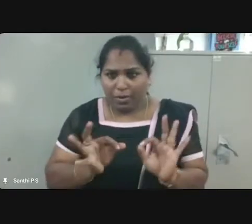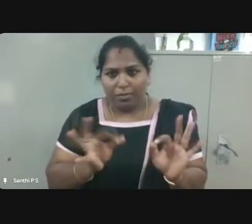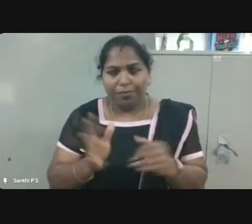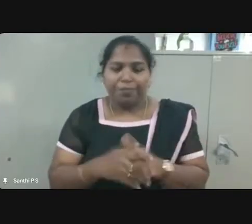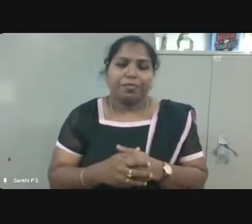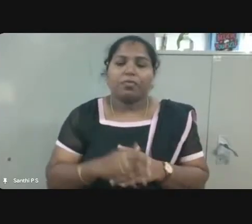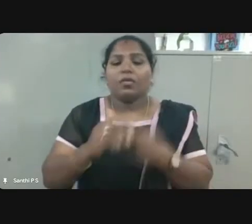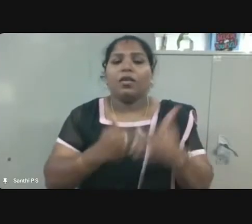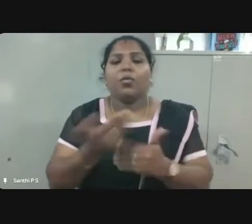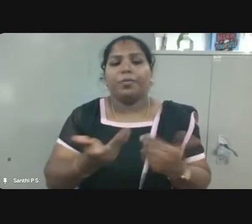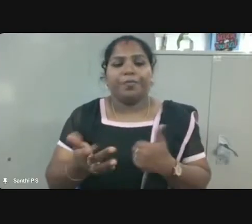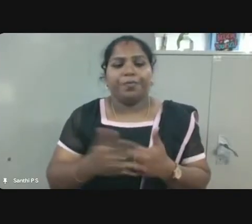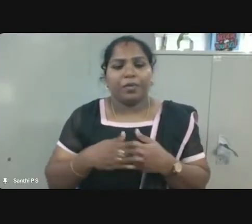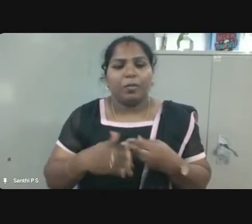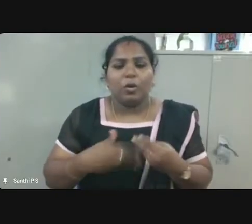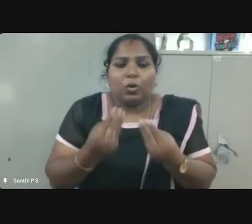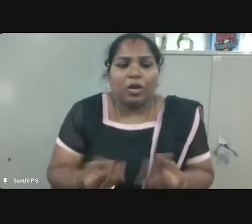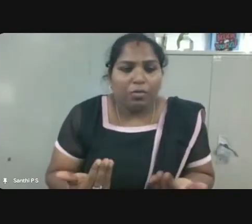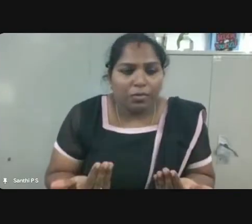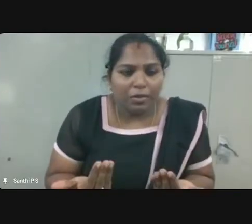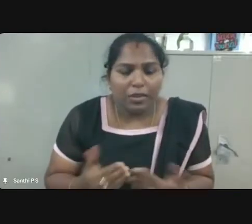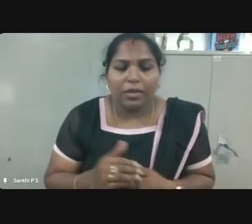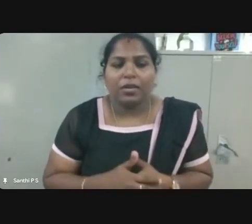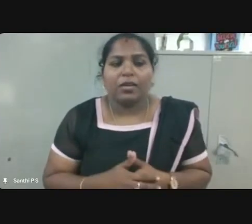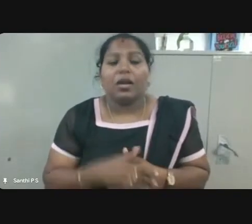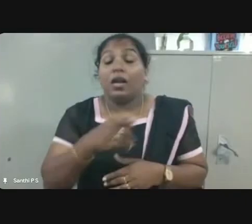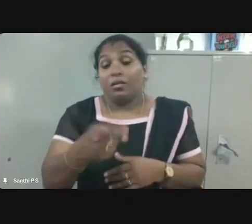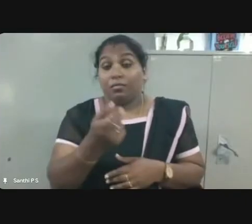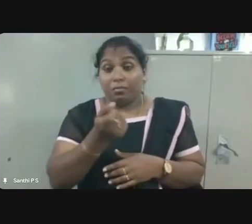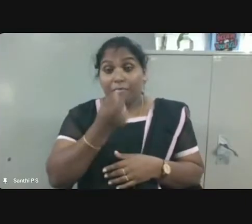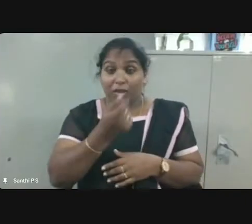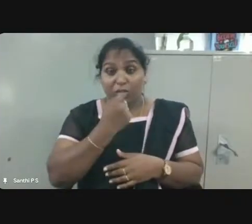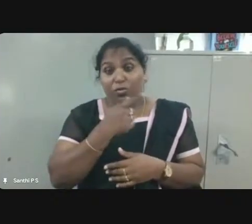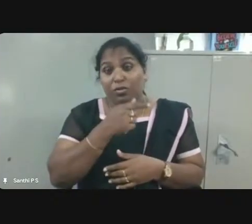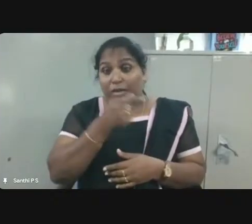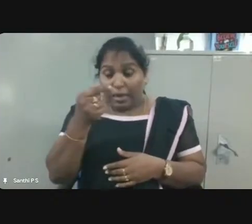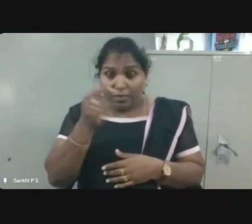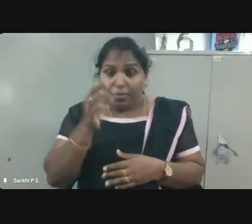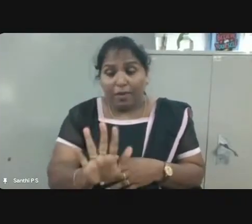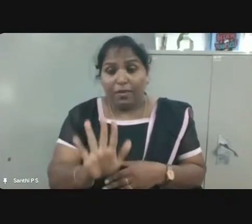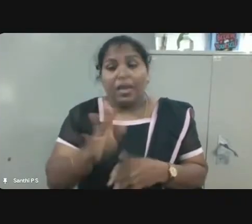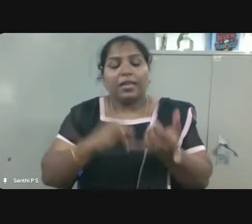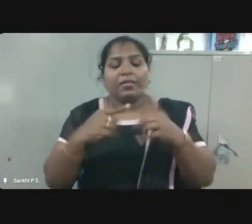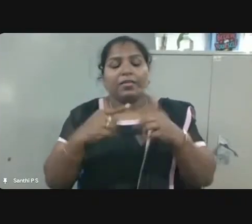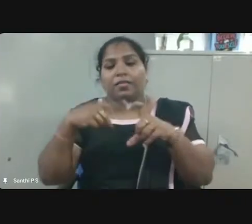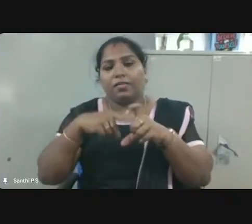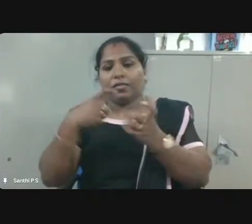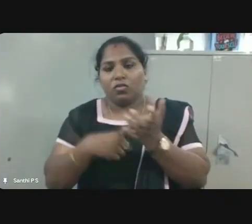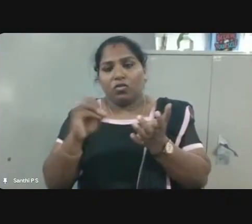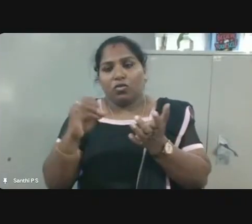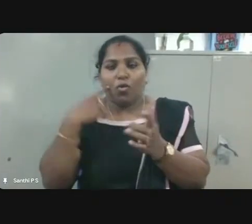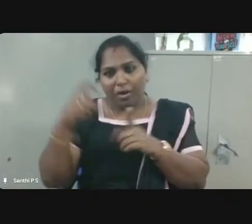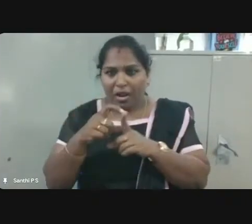പിന്നെ നമുക്ക് കൊടുക്കാവുന്ന ഈ മരുന്നിന്റെ സൈഡ് ഇഫക്റ്റ് കൂടെ ഒന്ന് പറഞ്ഞോട്ടെ. ഈ മരുന്നുകൾക്ക് പ്രശ്നം സ്റ്റിറോയിഡ് ആയതുകൊണ്ട് ഇവർക്ക് ഈ കുട്ടികൾക്ക്